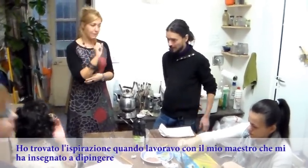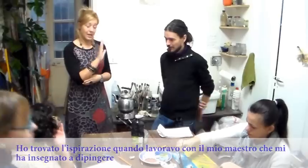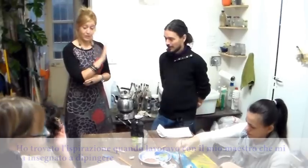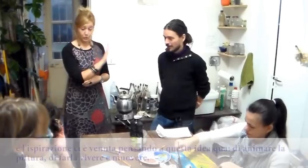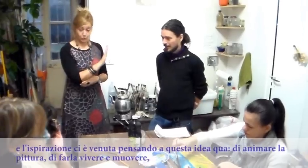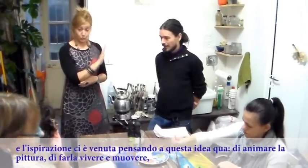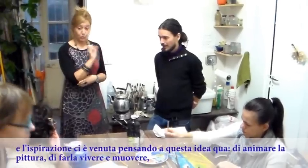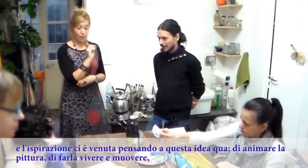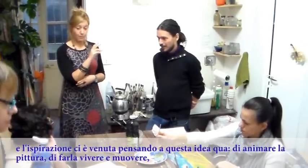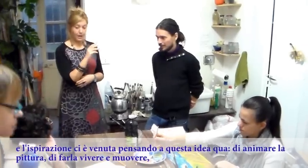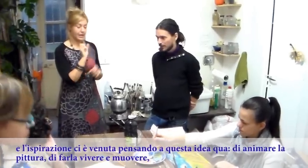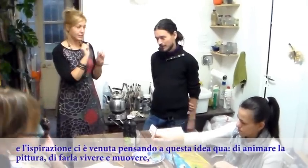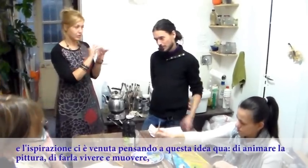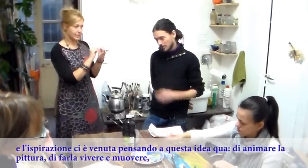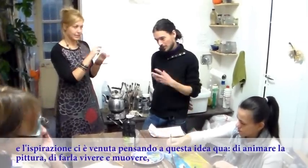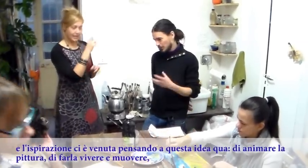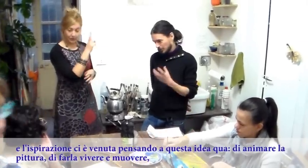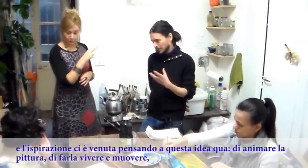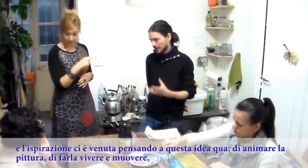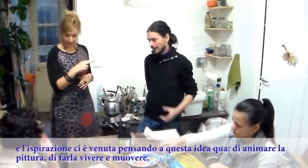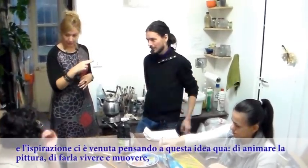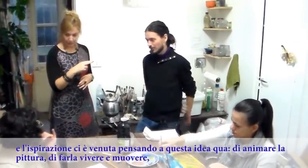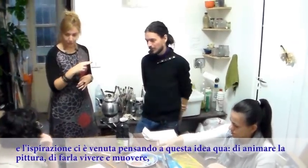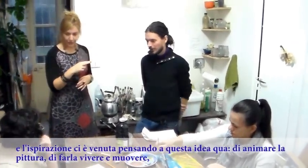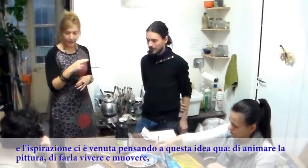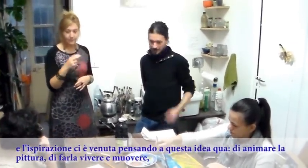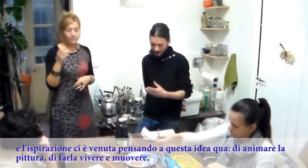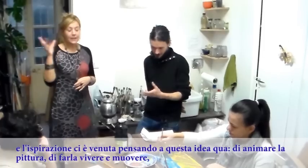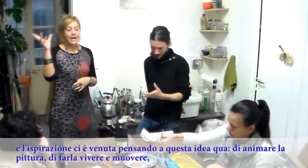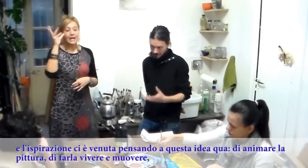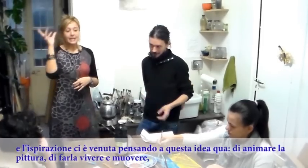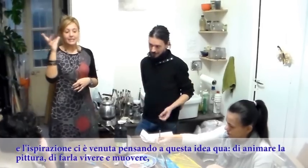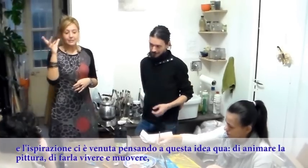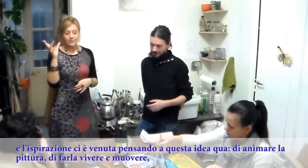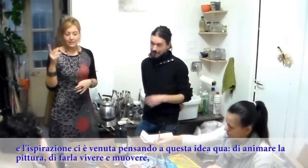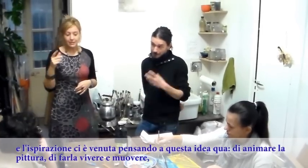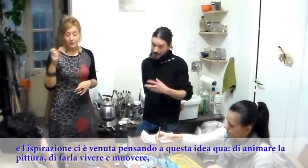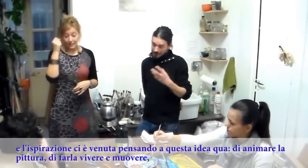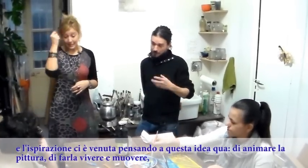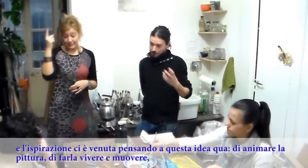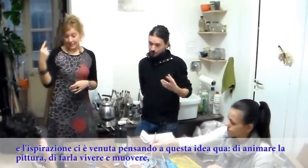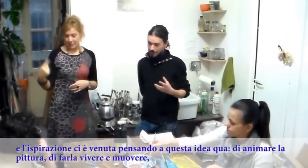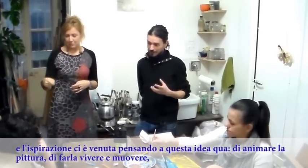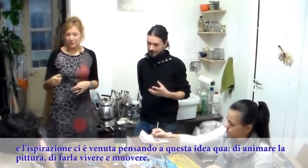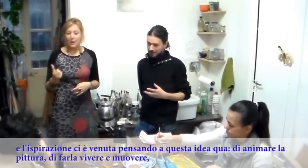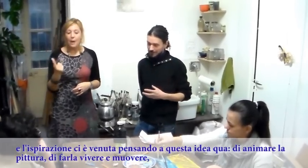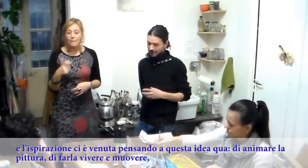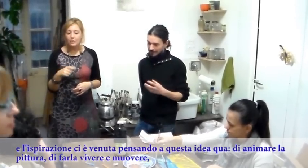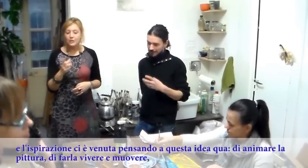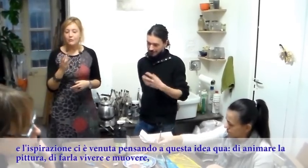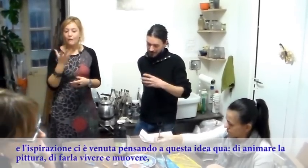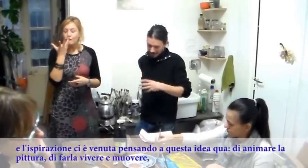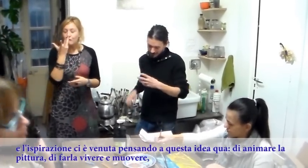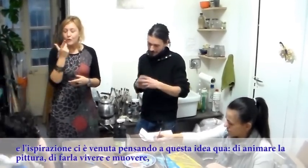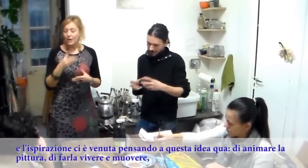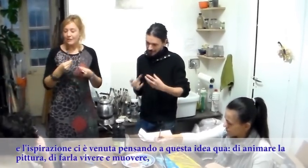dipingere, e l'ispirazione ci è venuta pensando a questa idea qua, di animare la pittura,